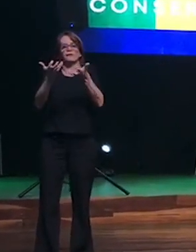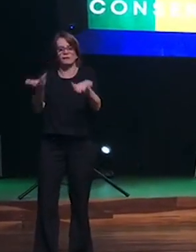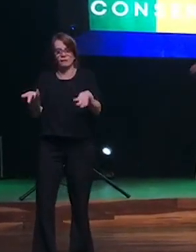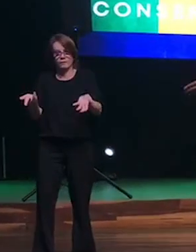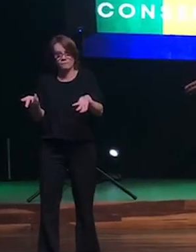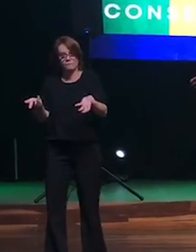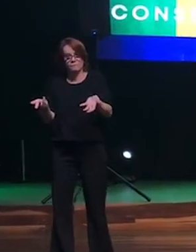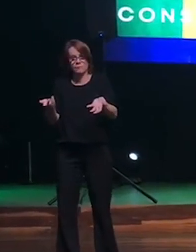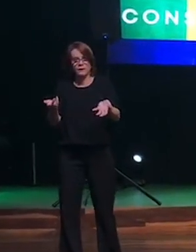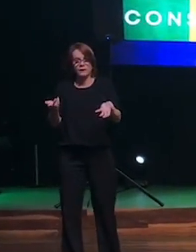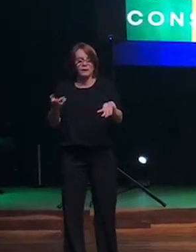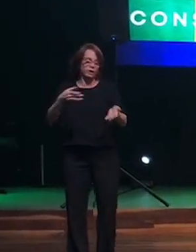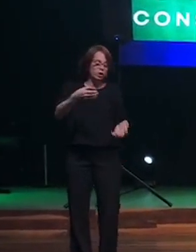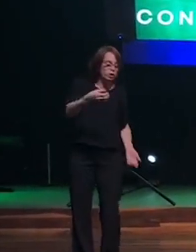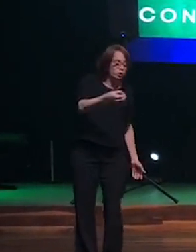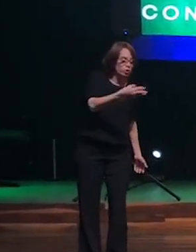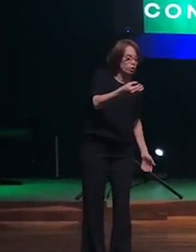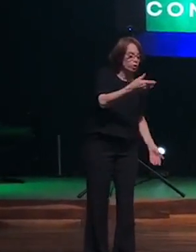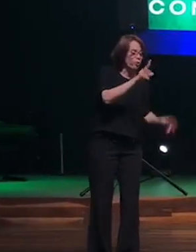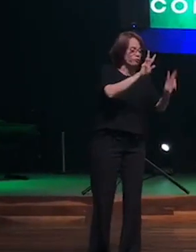que de novo nós queremos fazer.